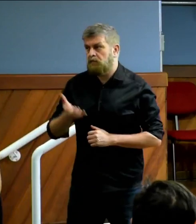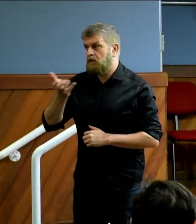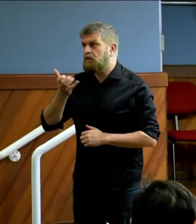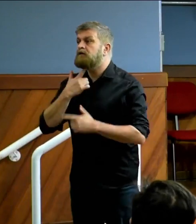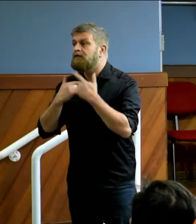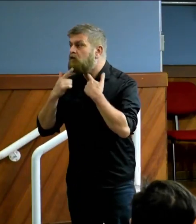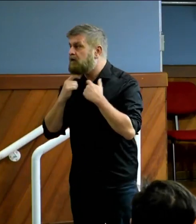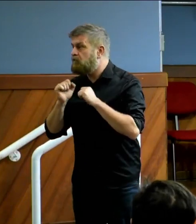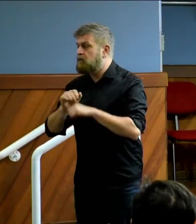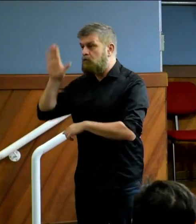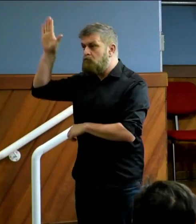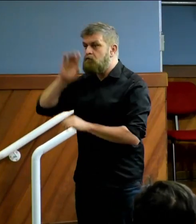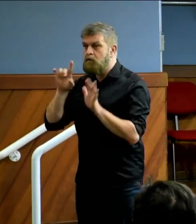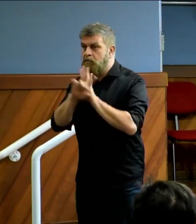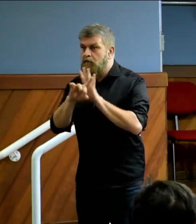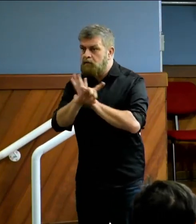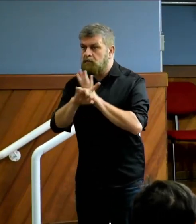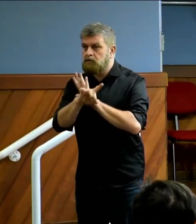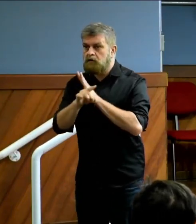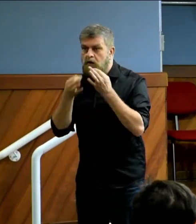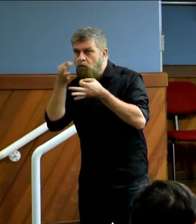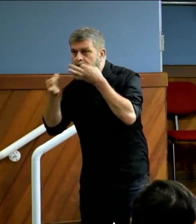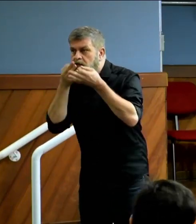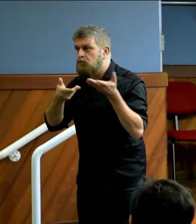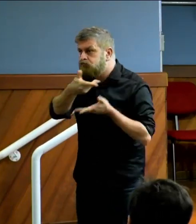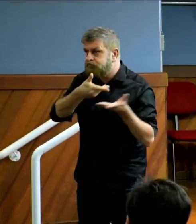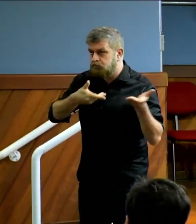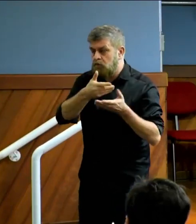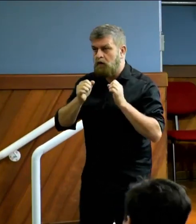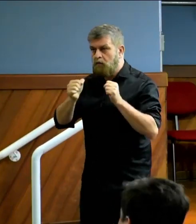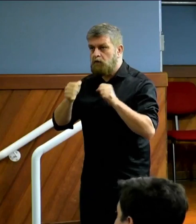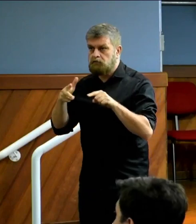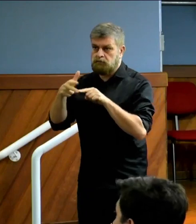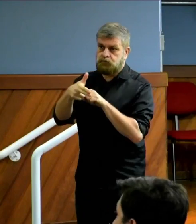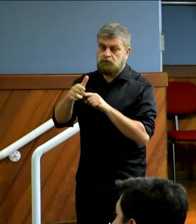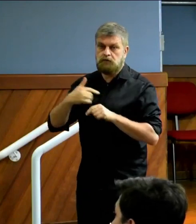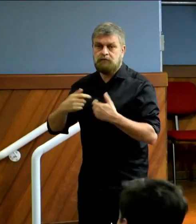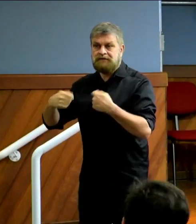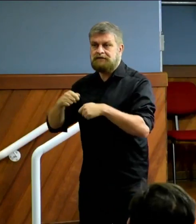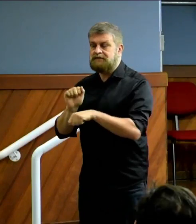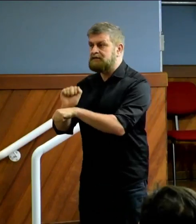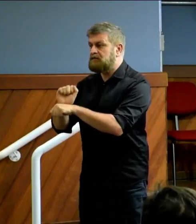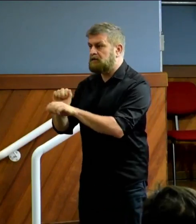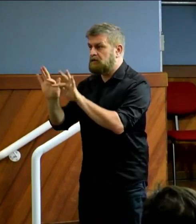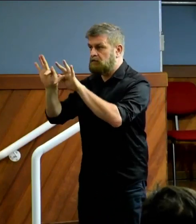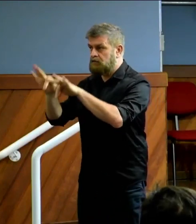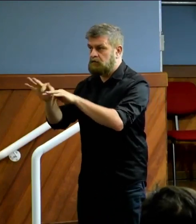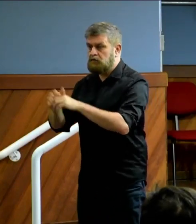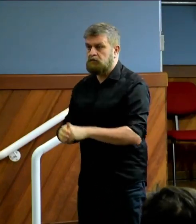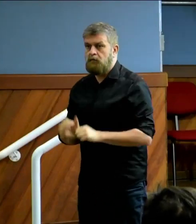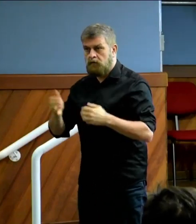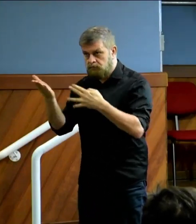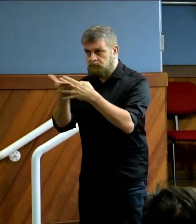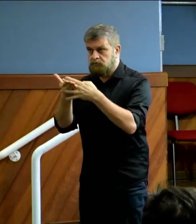favor, interrompam, façam perguntas, né, à vontade. Não precisa deixar para o final. Qualquer dúvida é só interromper.